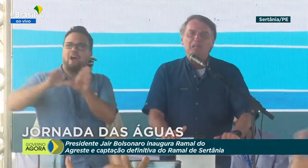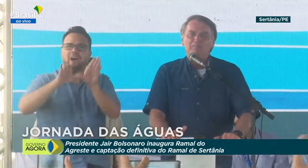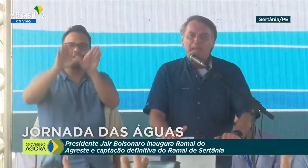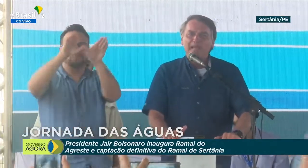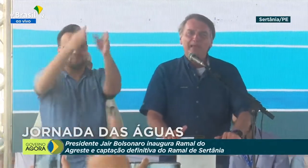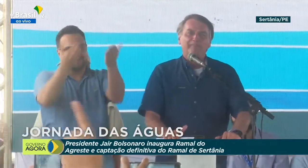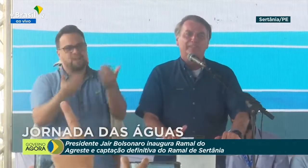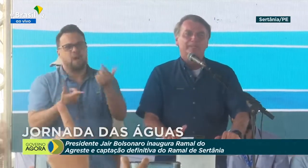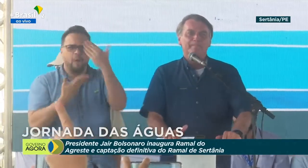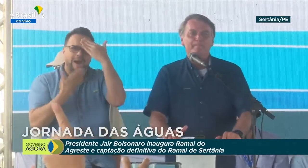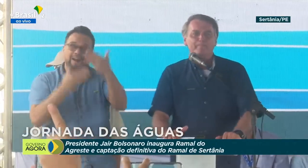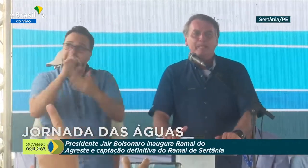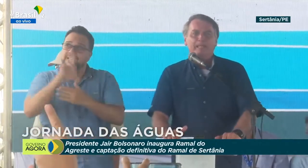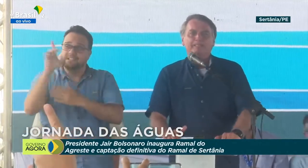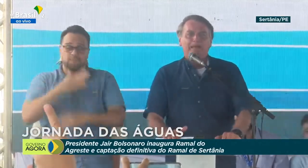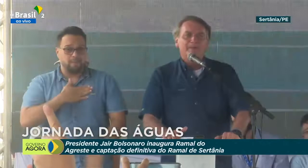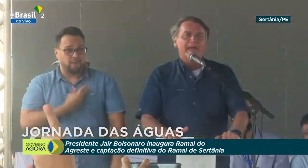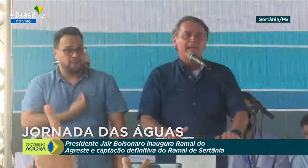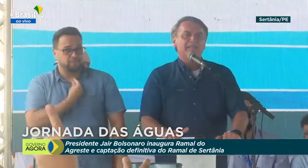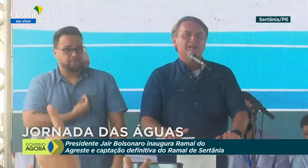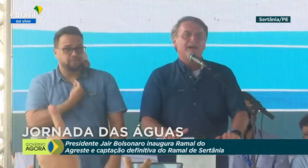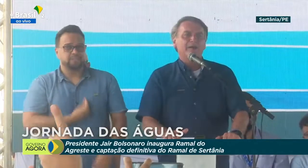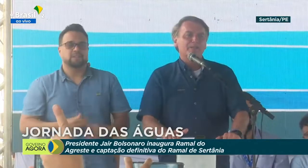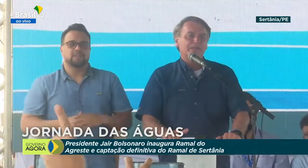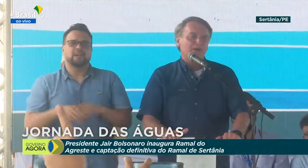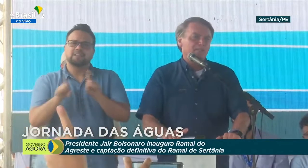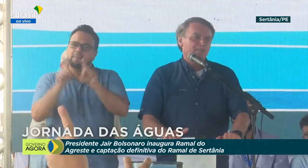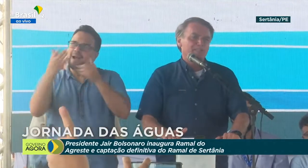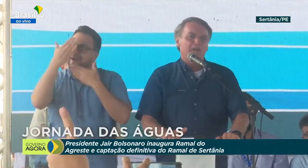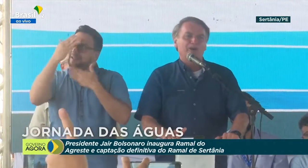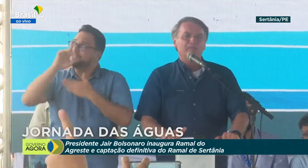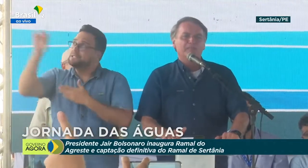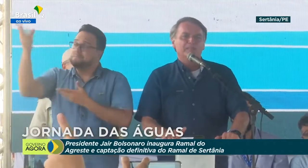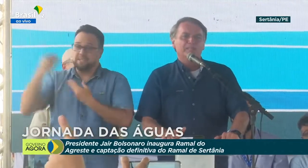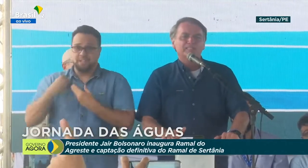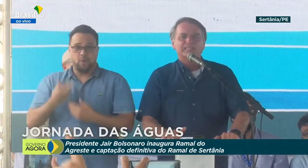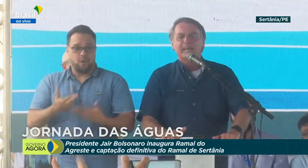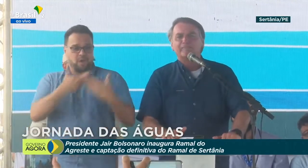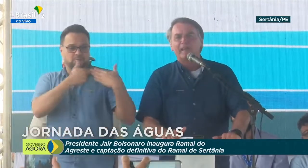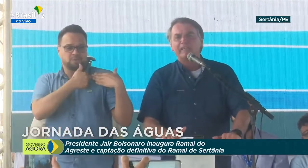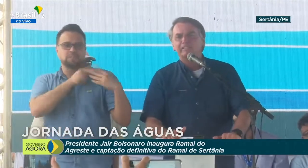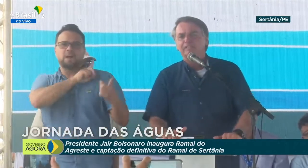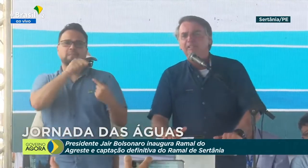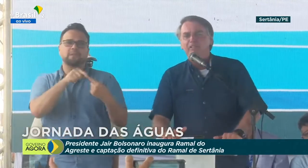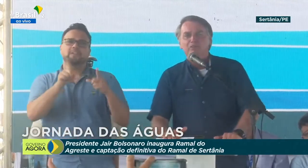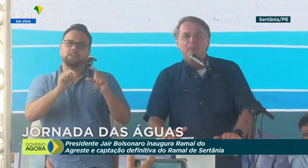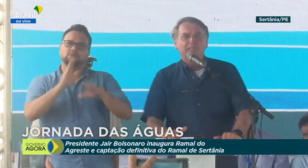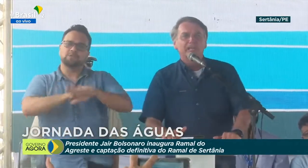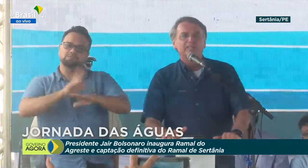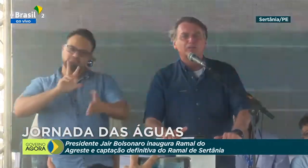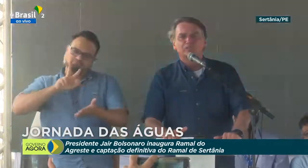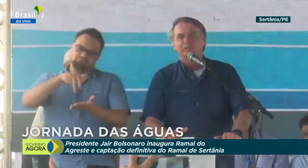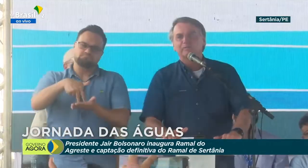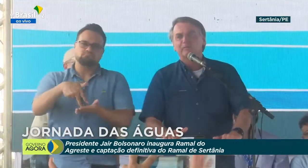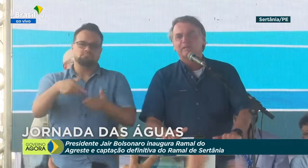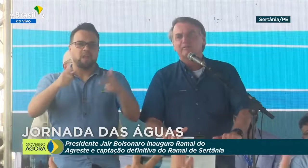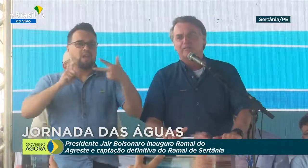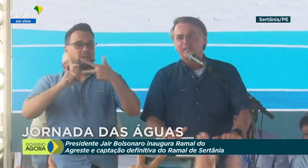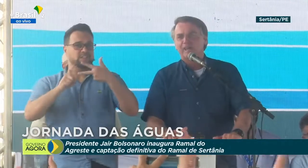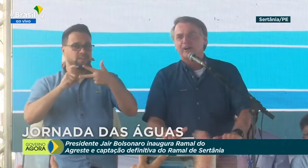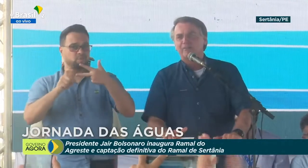Deus pela minha vida. Também a Ele, a missão que me deu e estar à frente do Poder